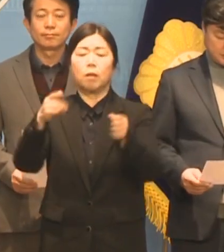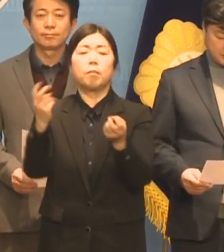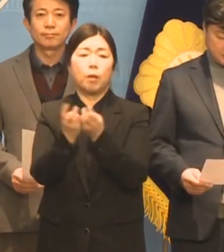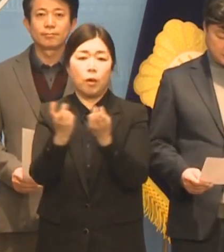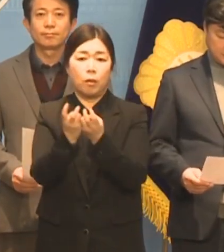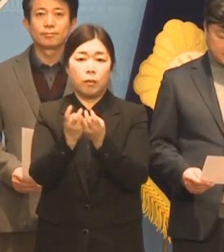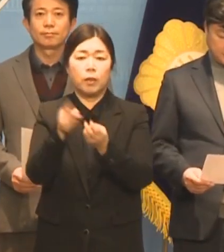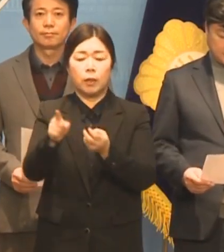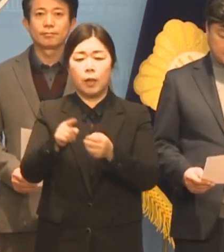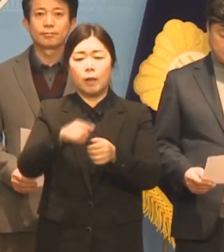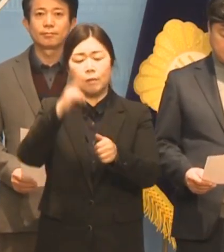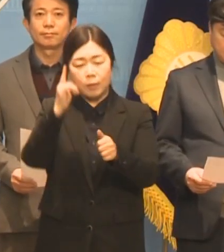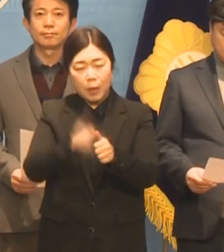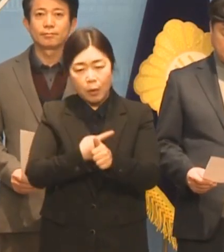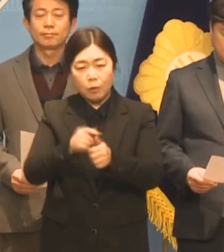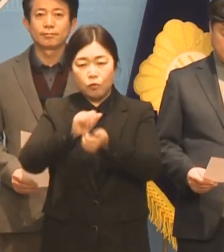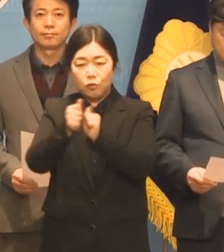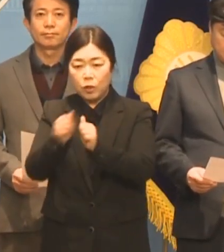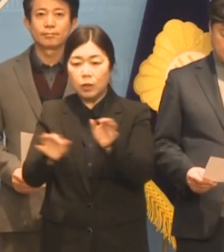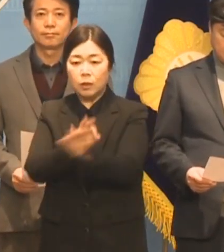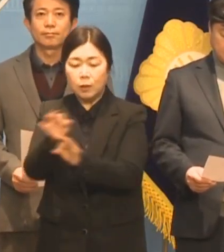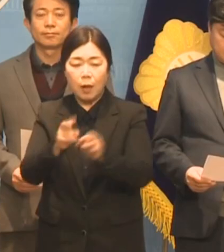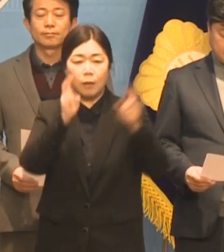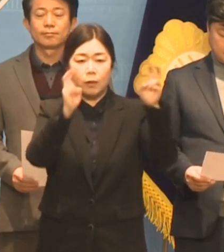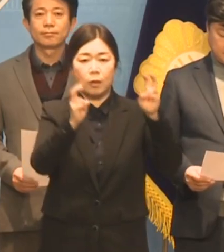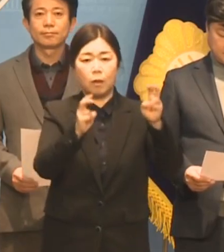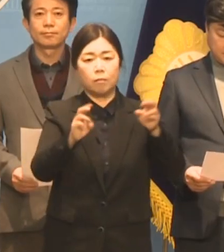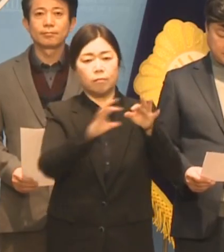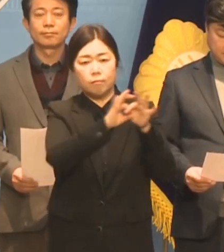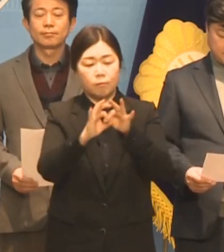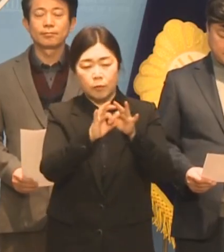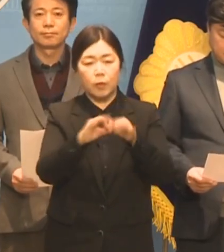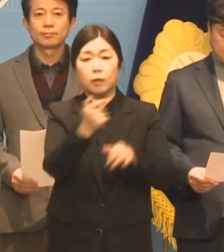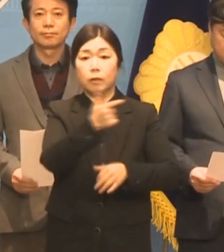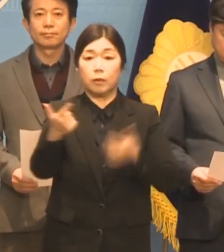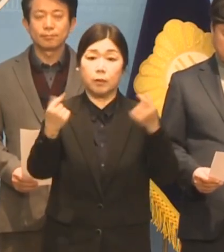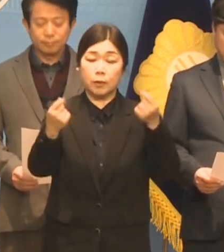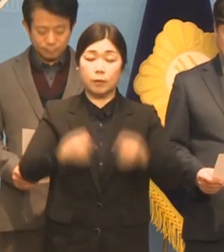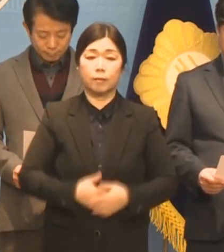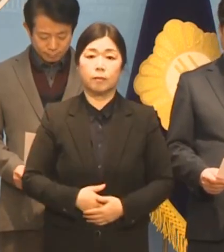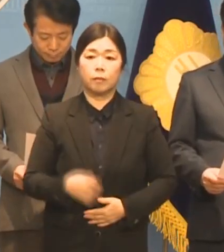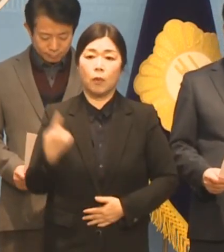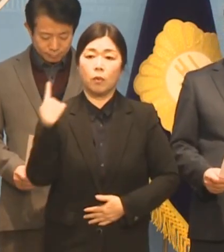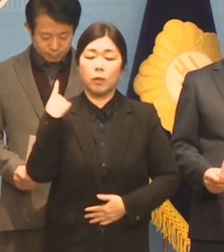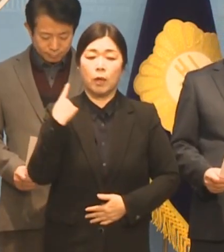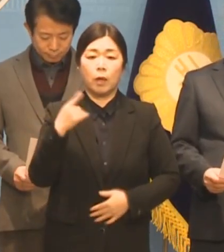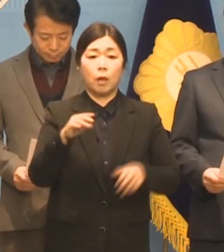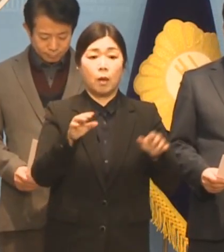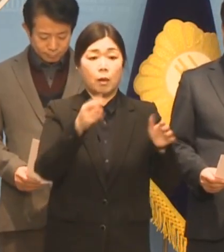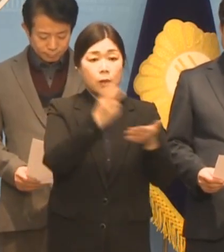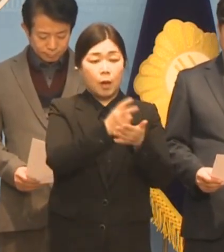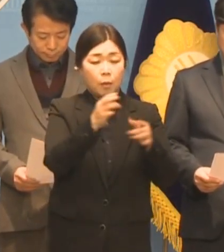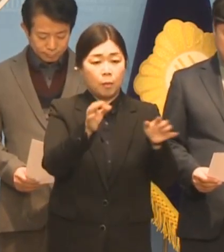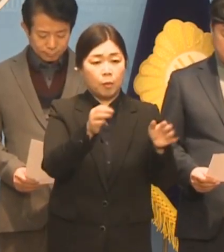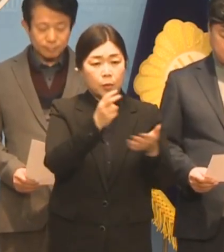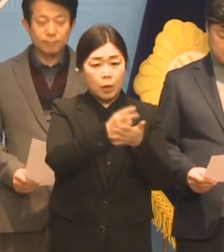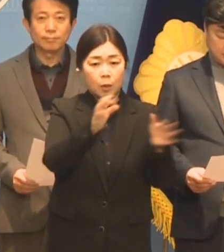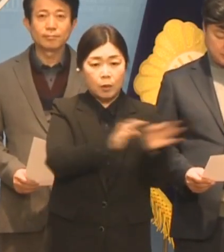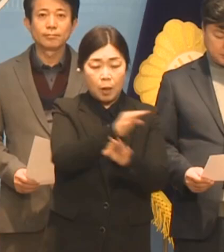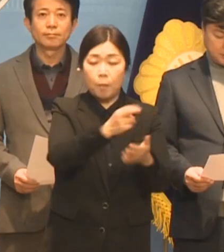바로 친기업입니다. 어제 상법 개정안이 법제사법위원회 법안심사 소위를